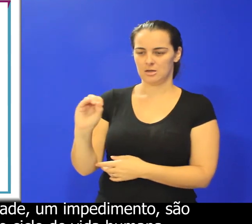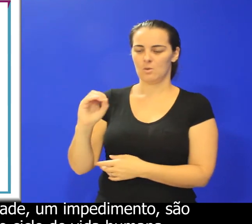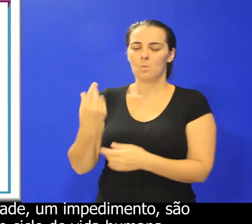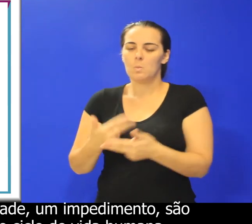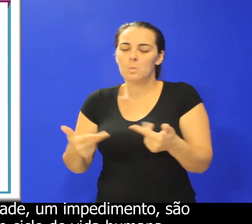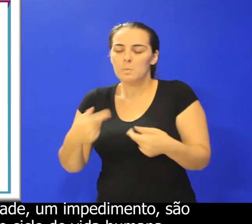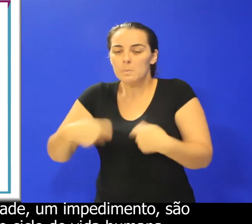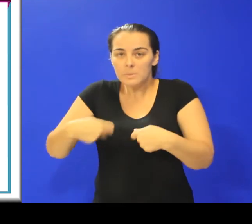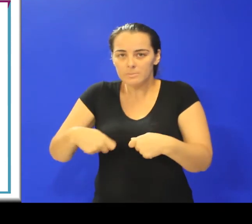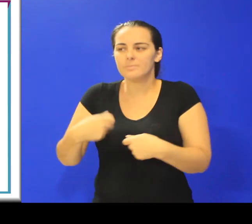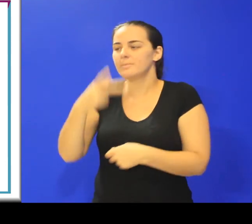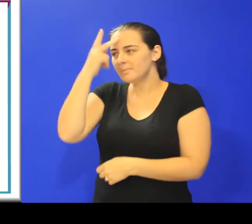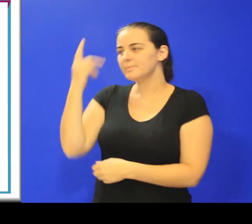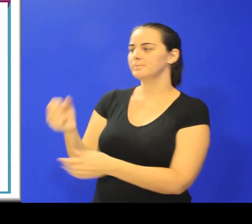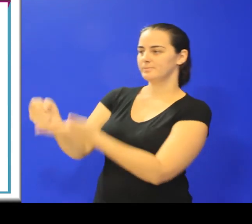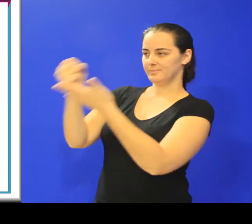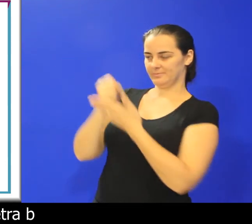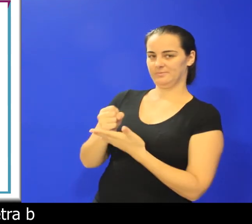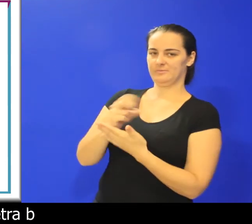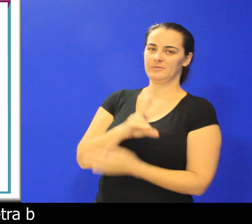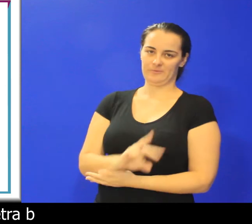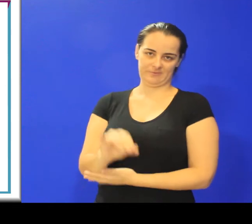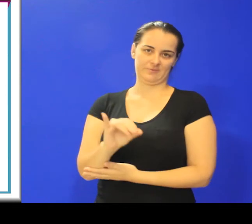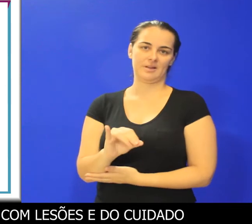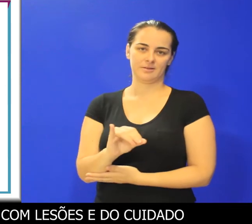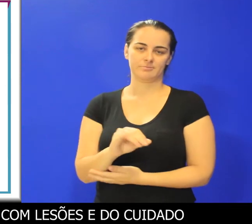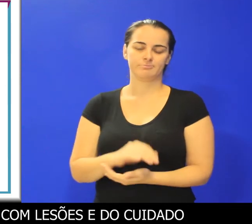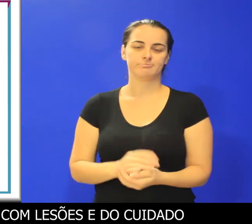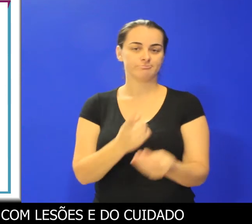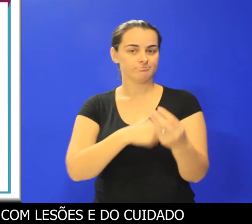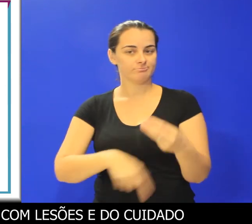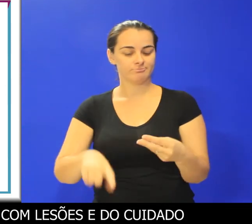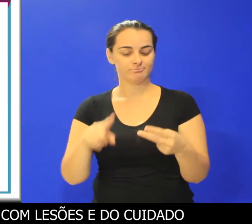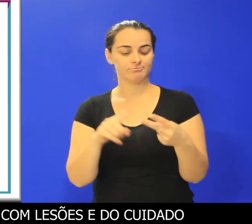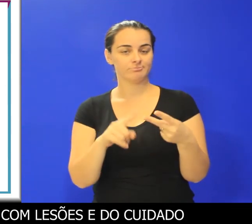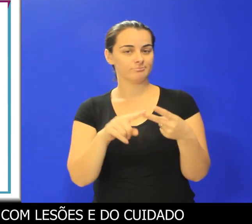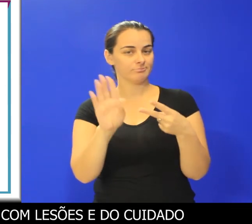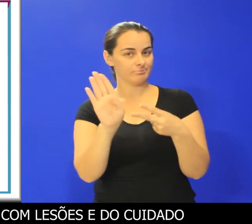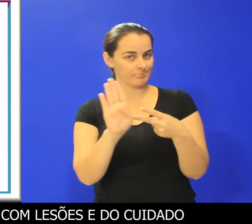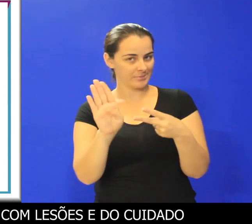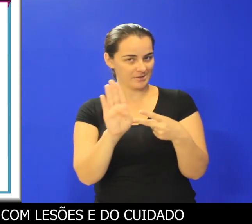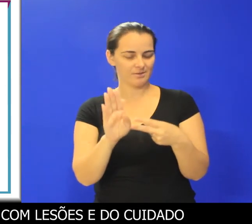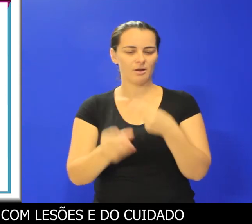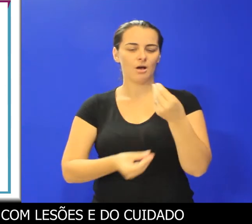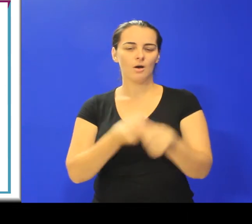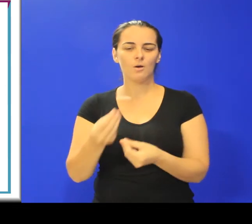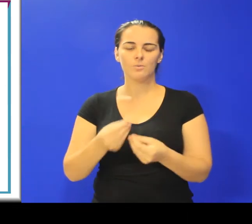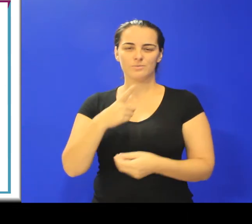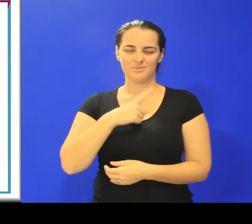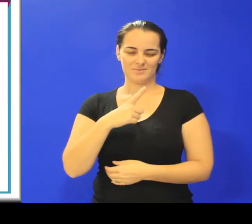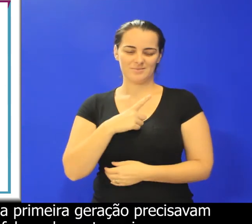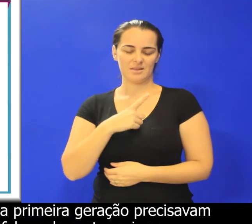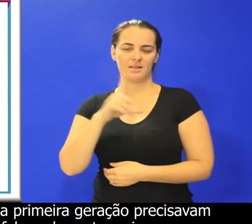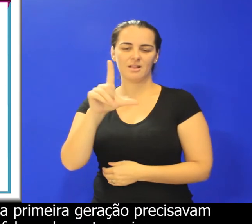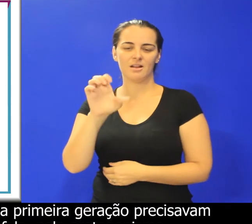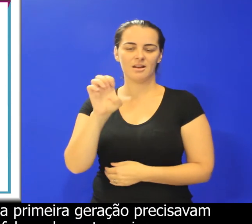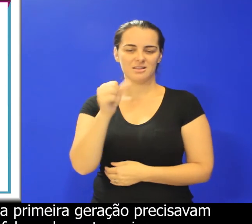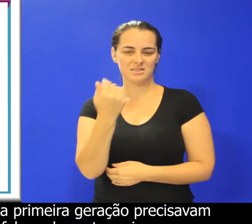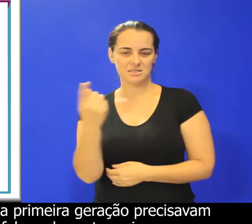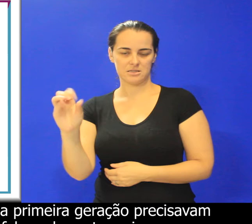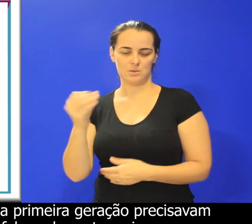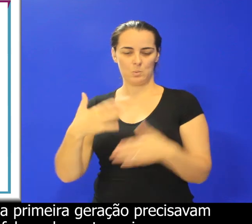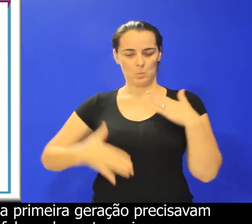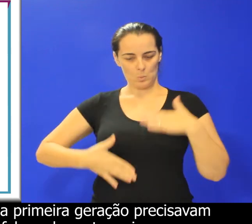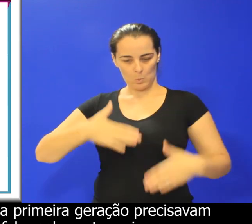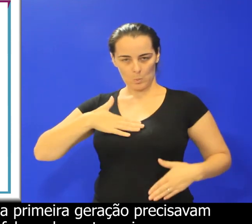no ciclo de vida humana. Letra B. Emergência do corpo com lesões e do cuidado. Acontece